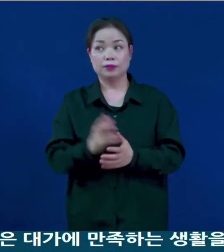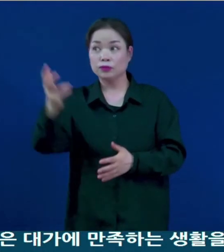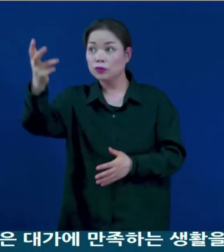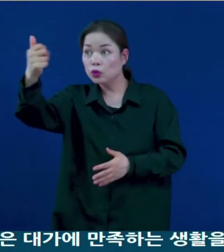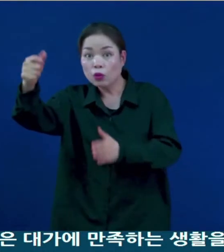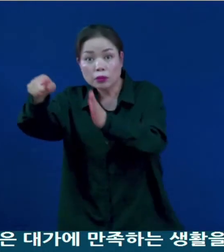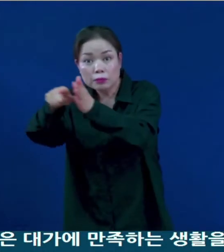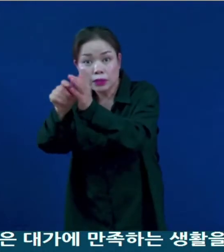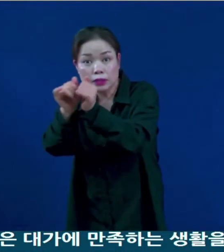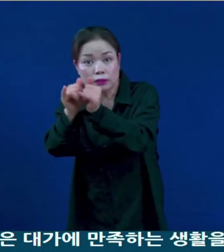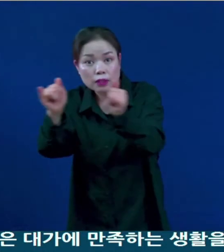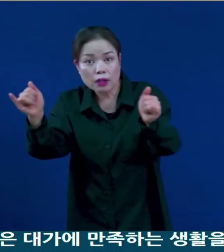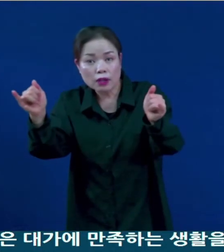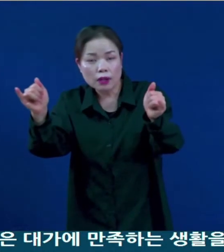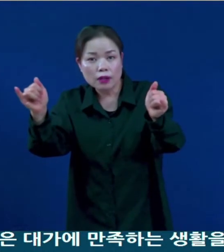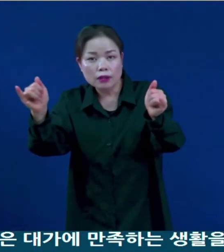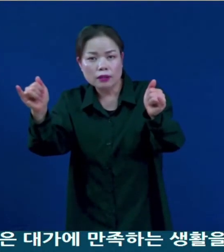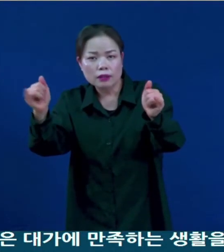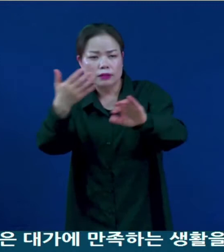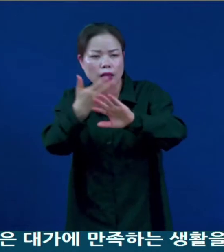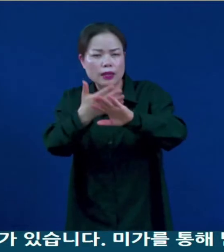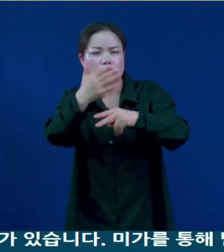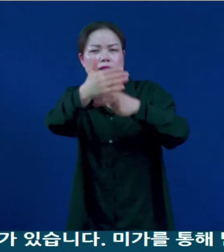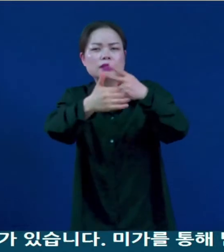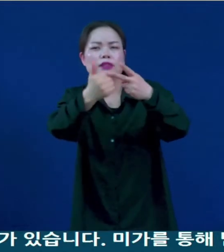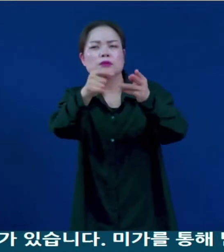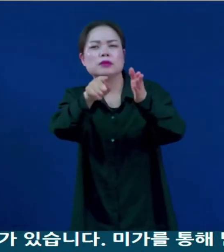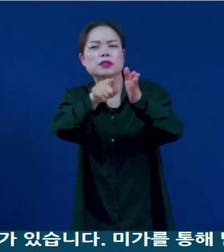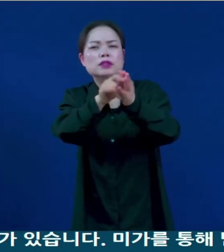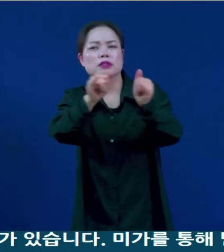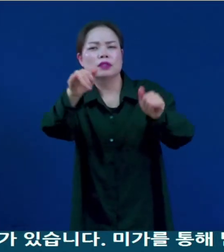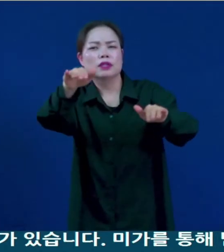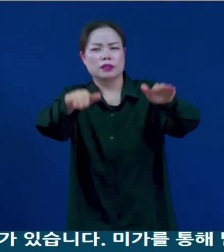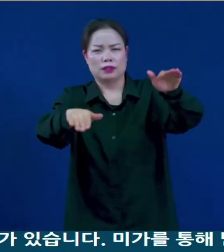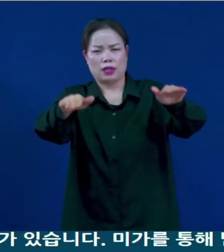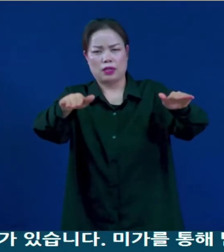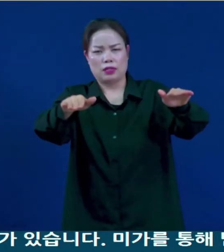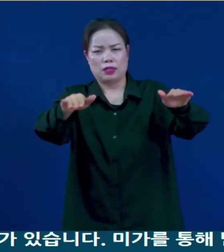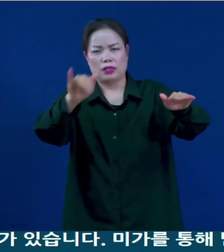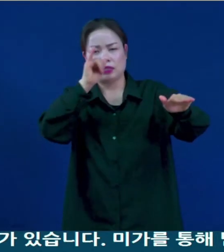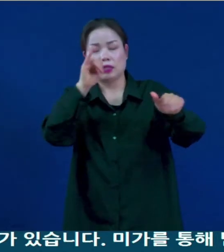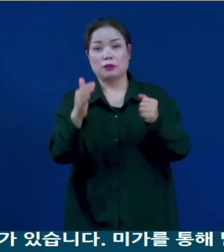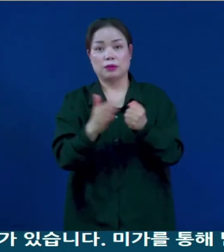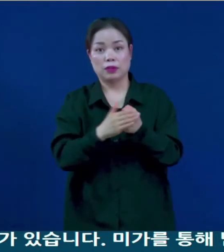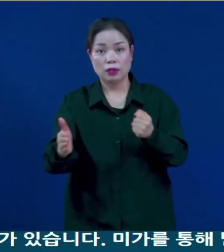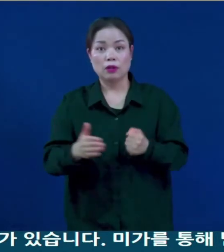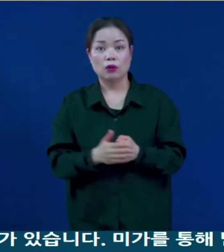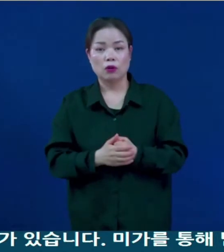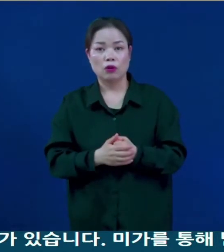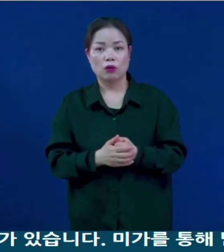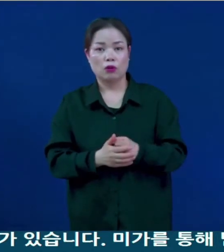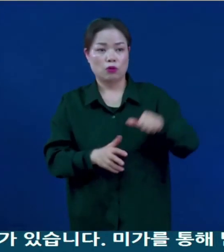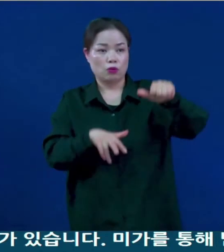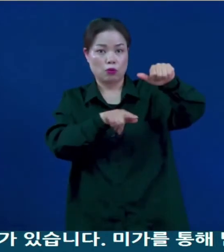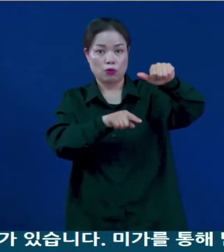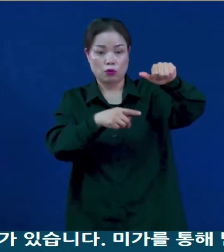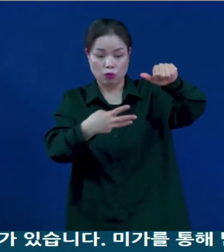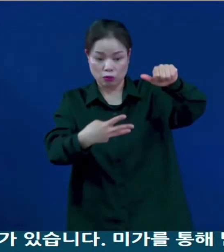여호와를 믿는 사람과 다른 신을 믿는 사람이 보이는 차이이기 때문입니다. 5절을